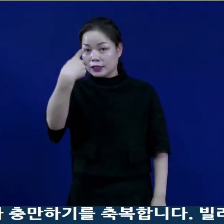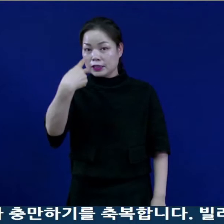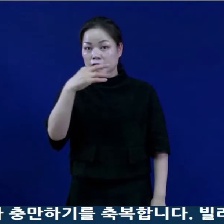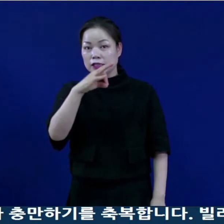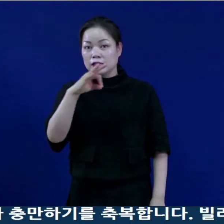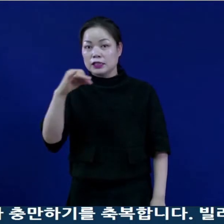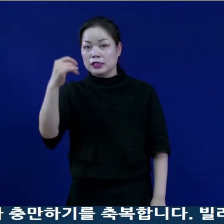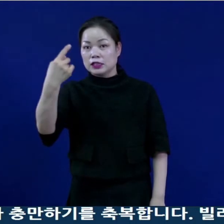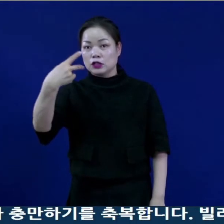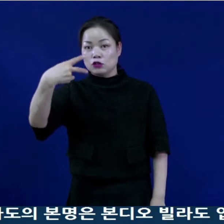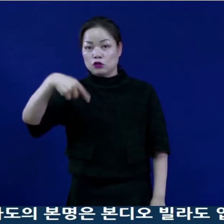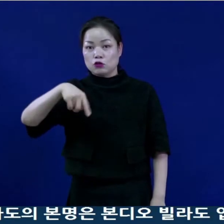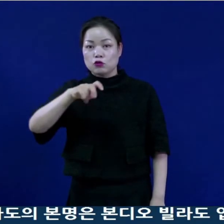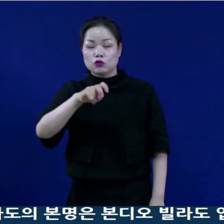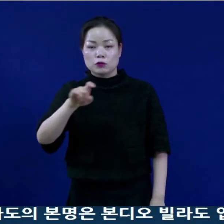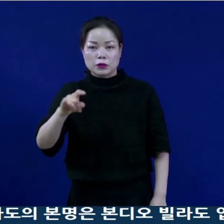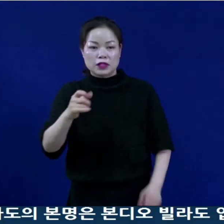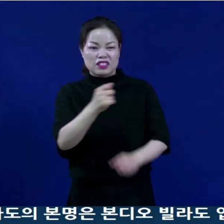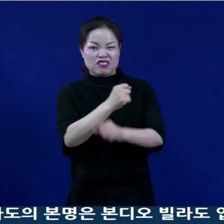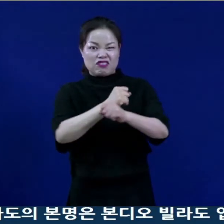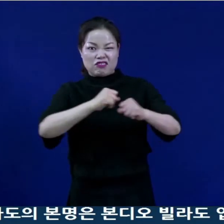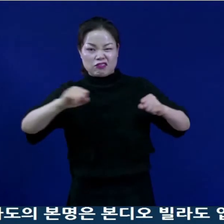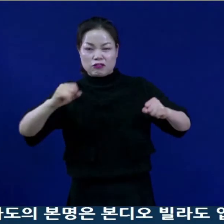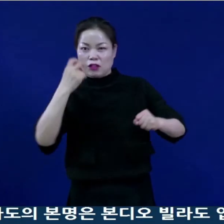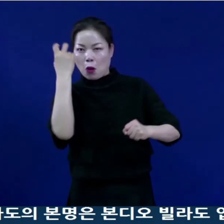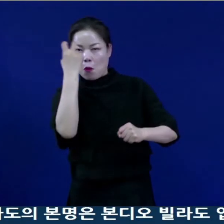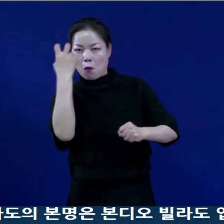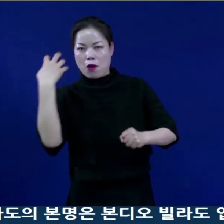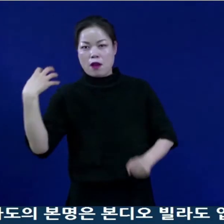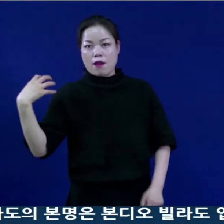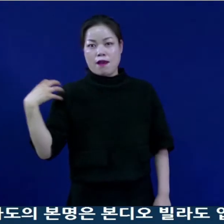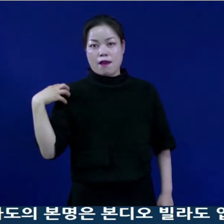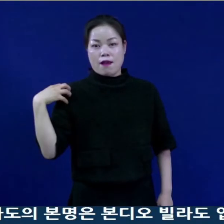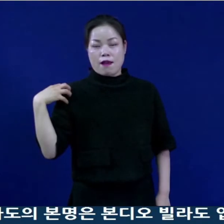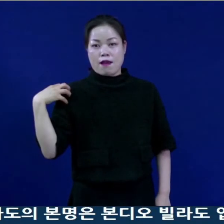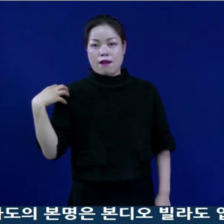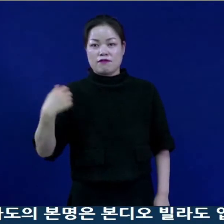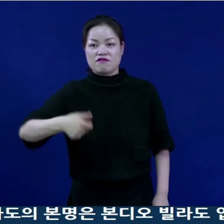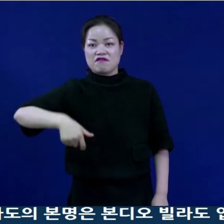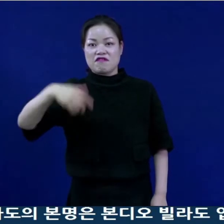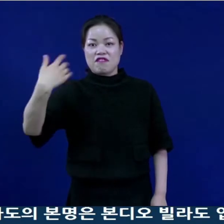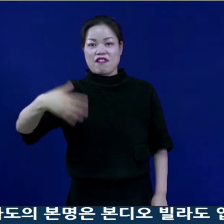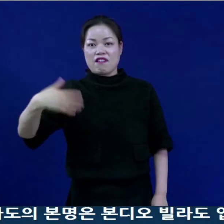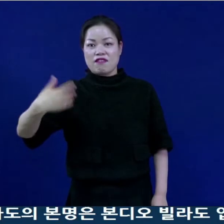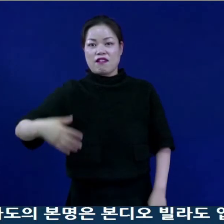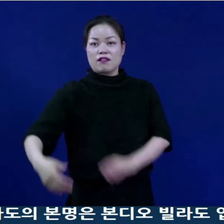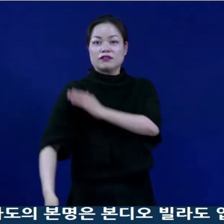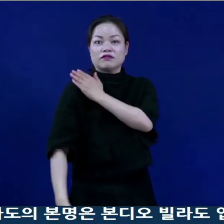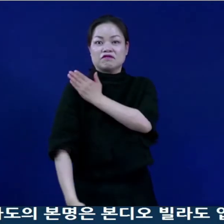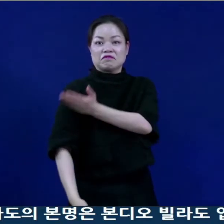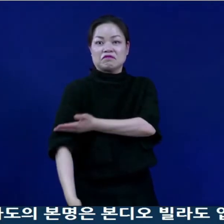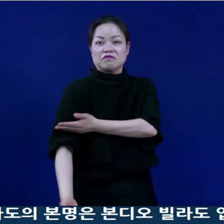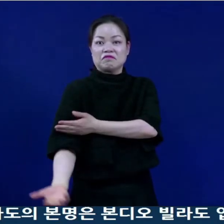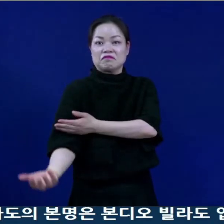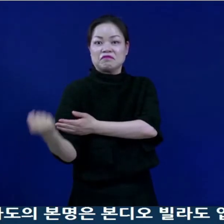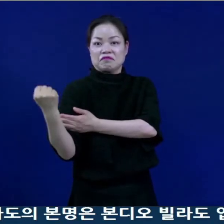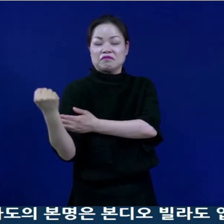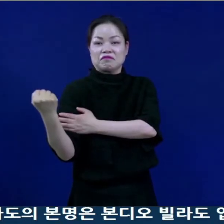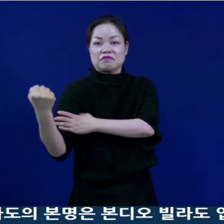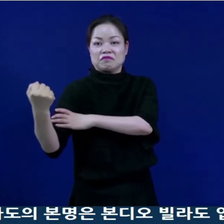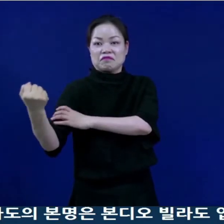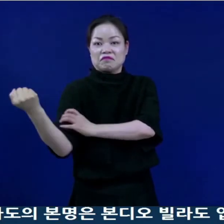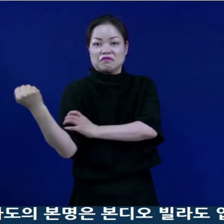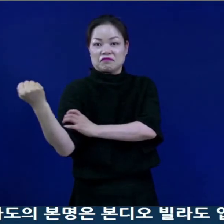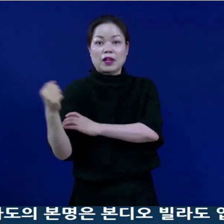이두메라는 지역까지 그는 관장을 했습니다. 그는 그 당시에 굉장히 대단한 권력을 누렸는데요. 오늘 본문의 핵심